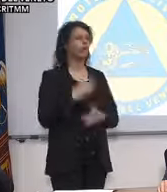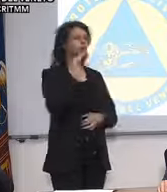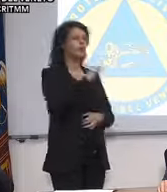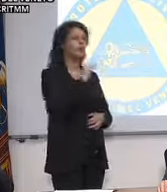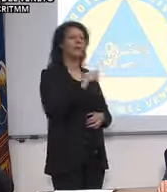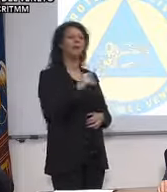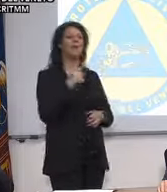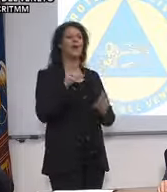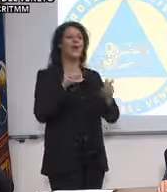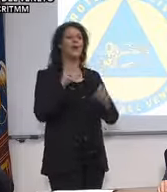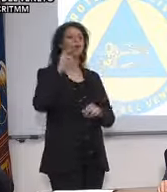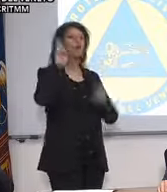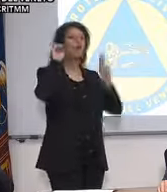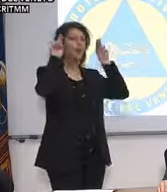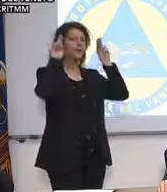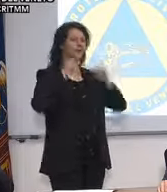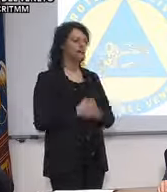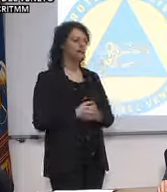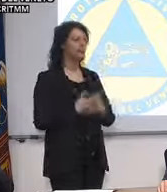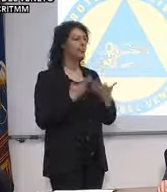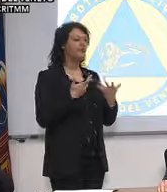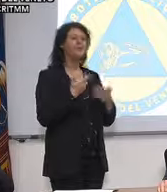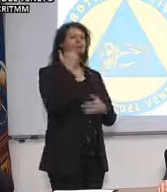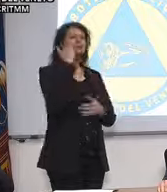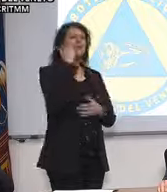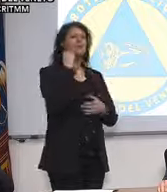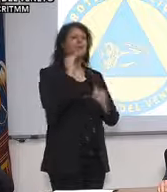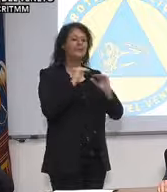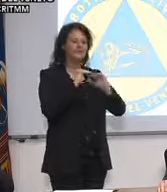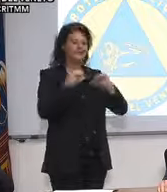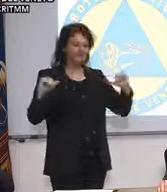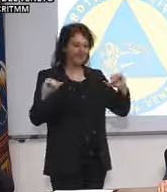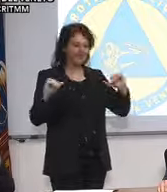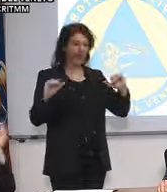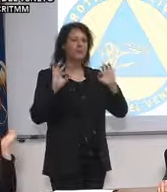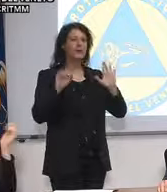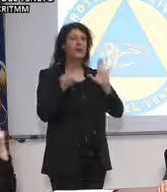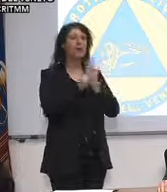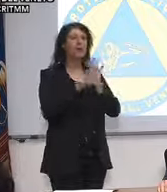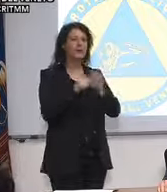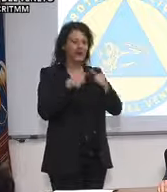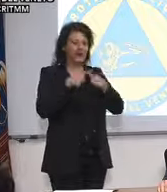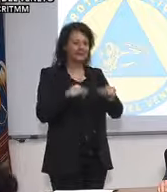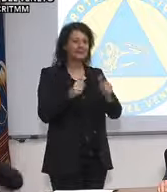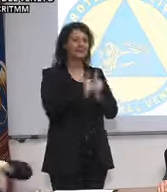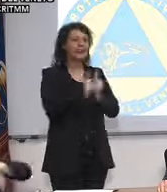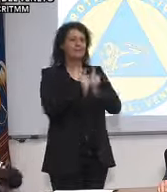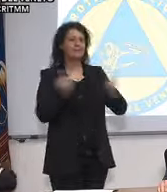si devono comportare i genitori separati con figli che abitano in comuni diversi? Tu posso rispondere?